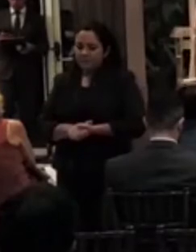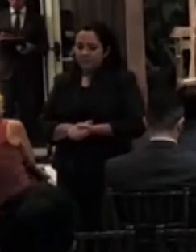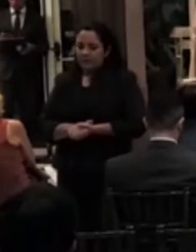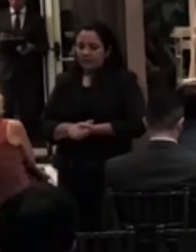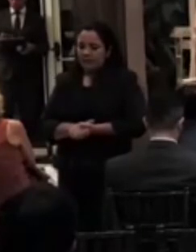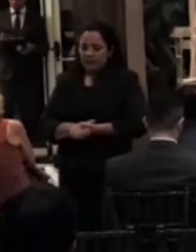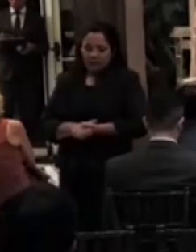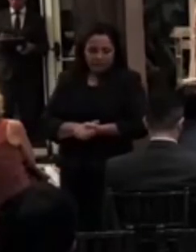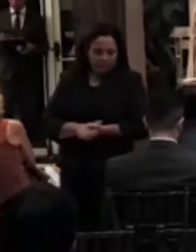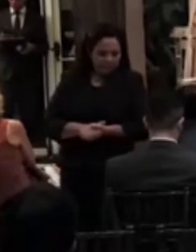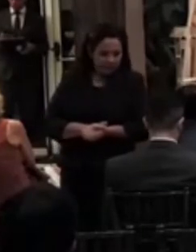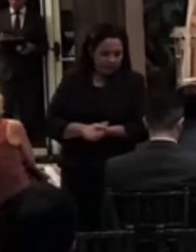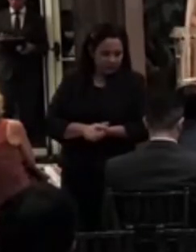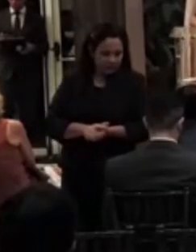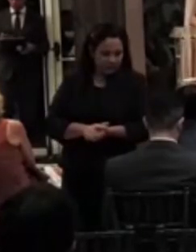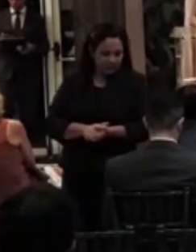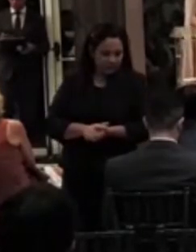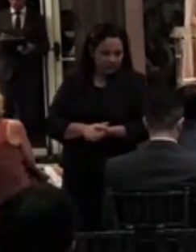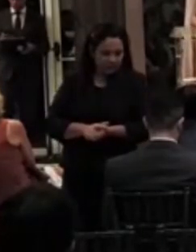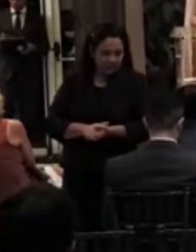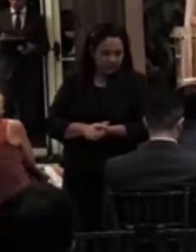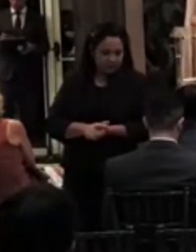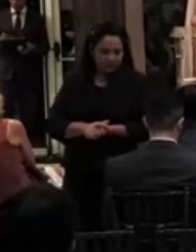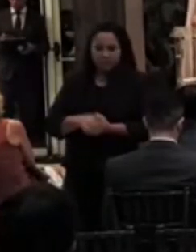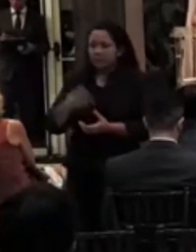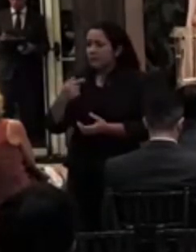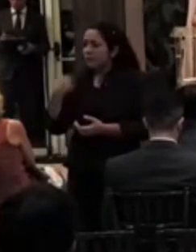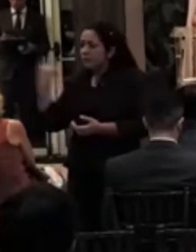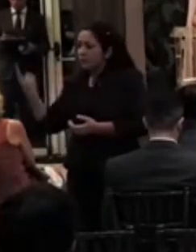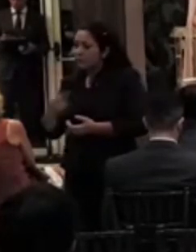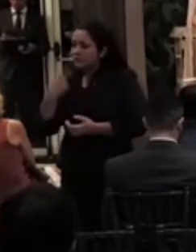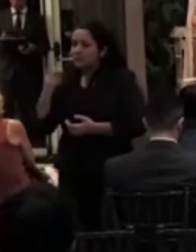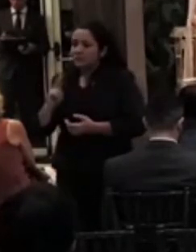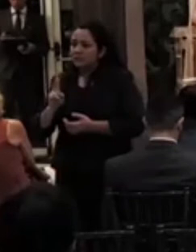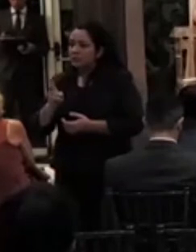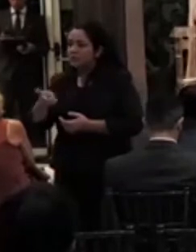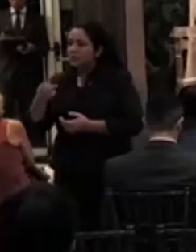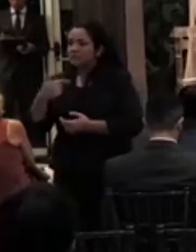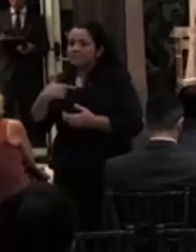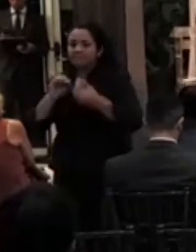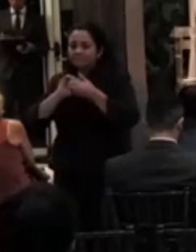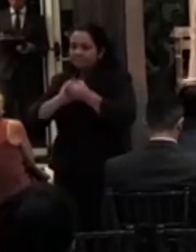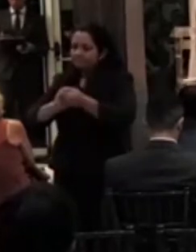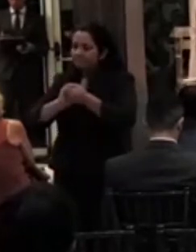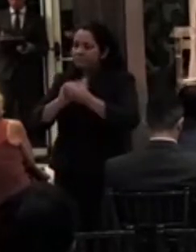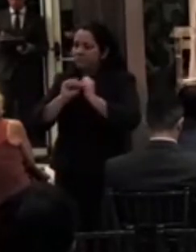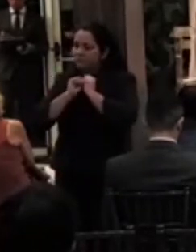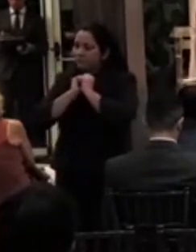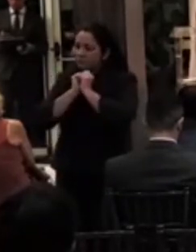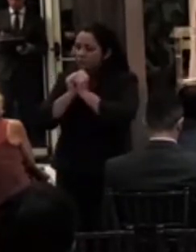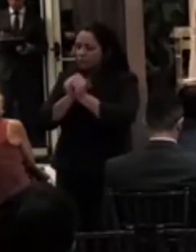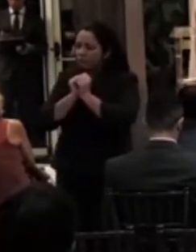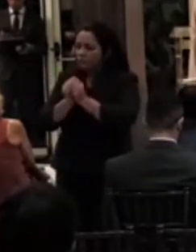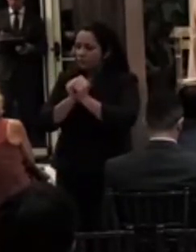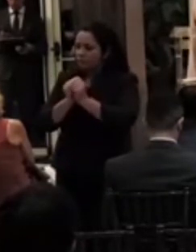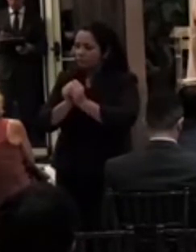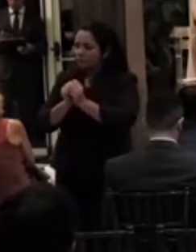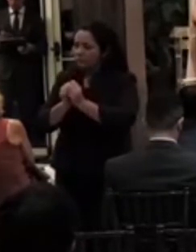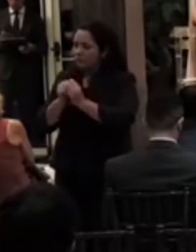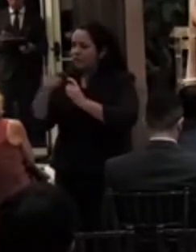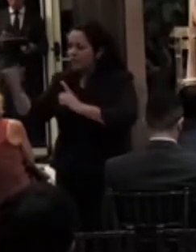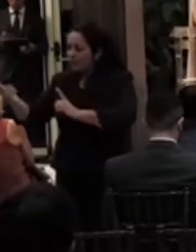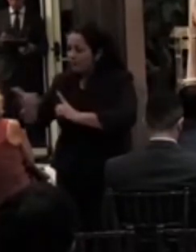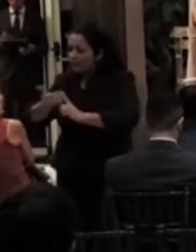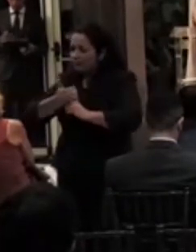soltar, pelo contrário, estaremos sempre de mãos estendidas para acolher a todos que